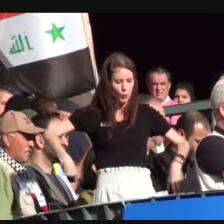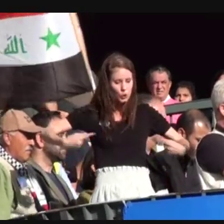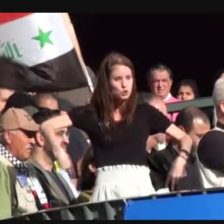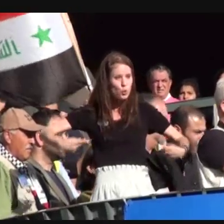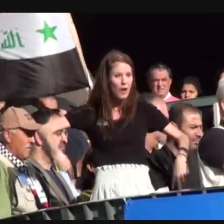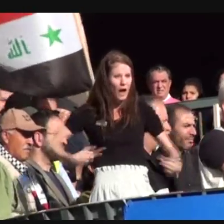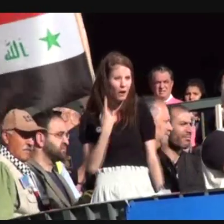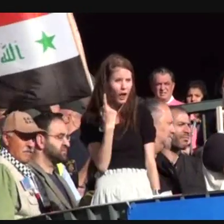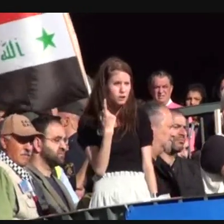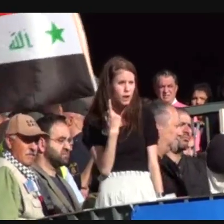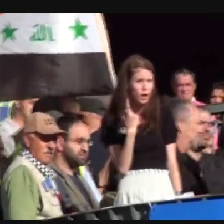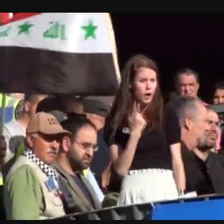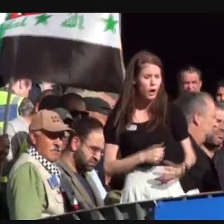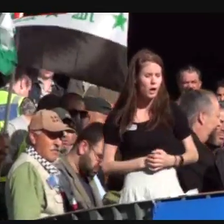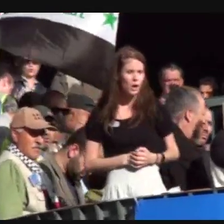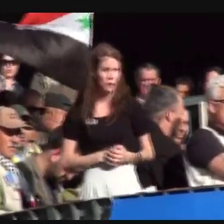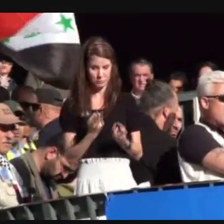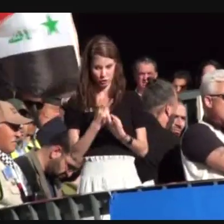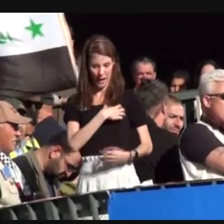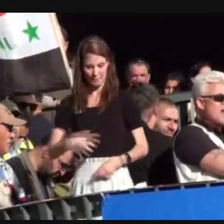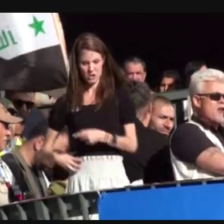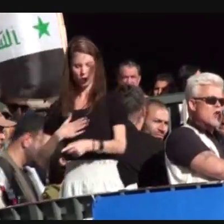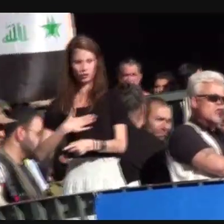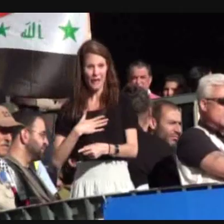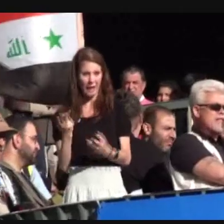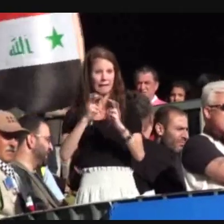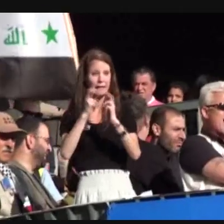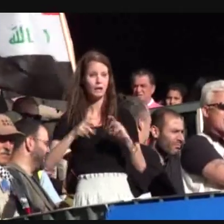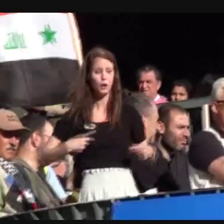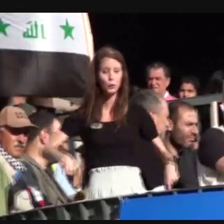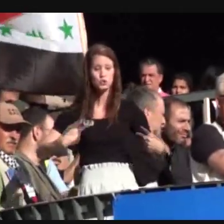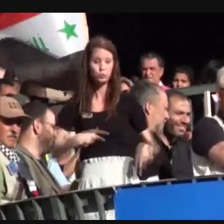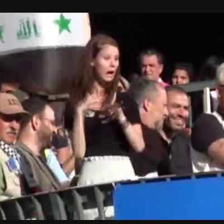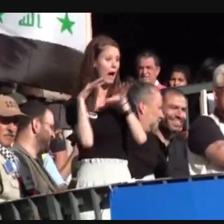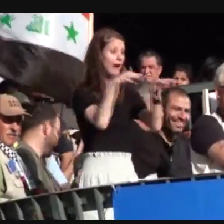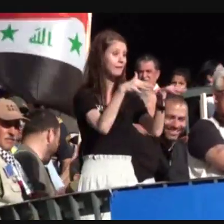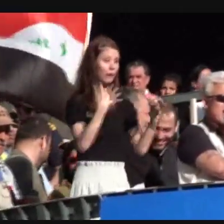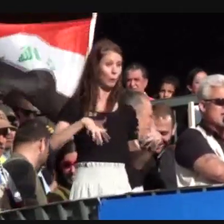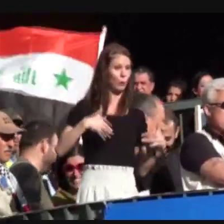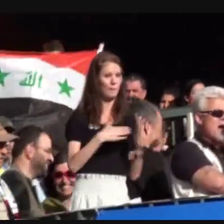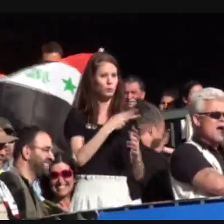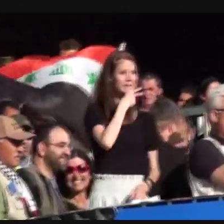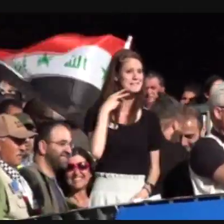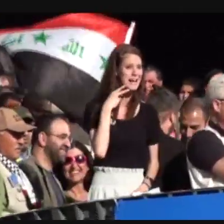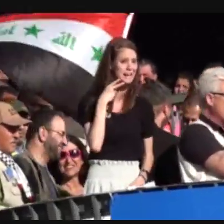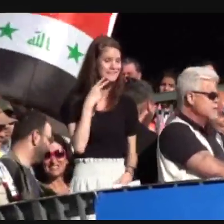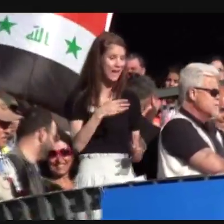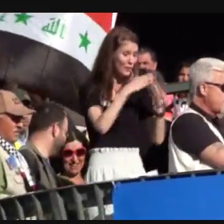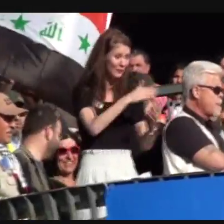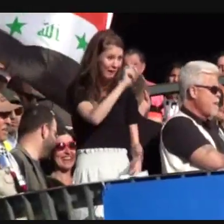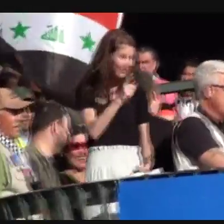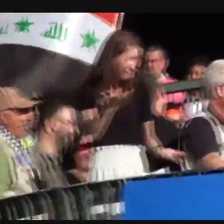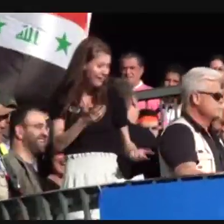rullstolar. Menar ambassadören att det var en elrullstolsattack mot den israeliska